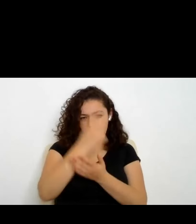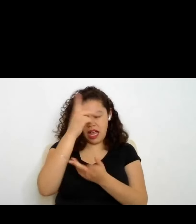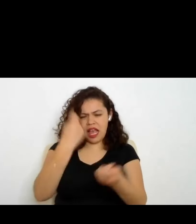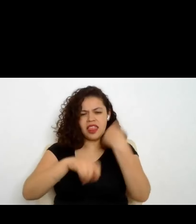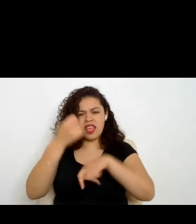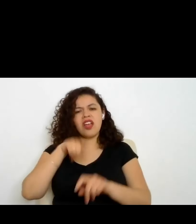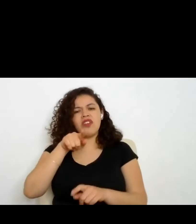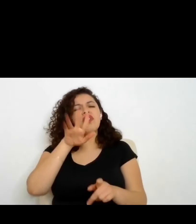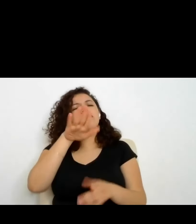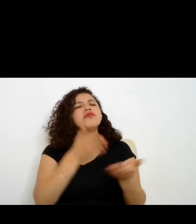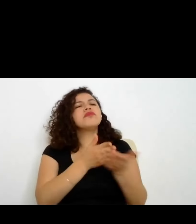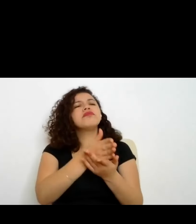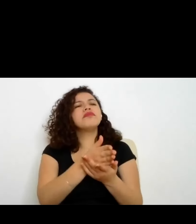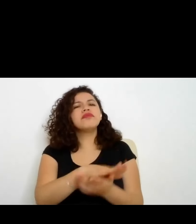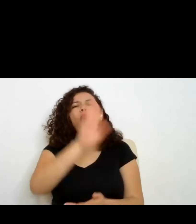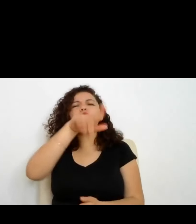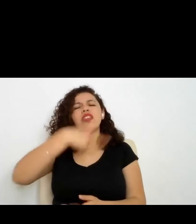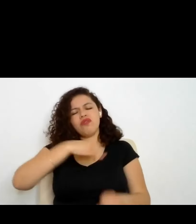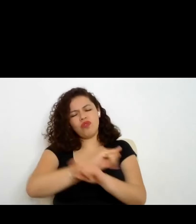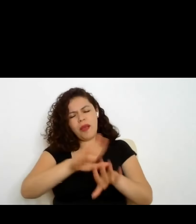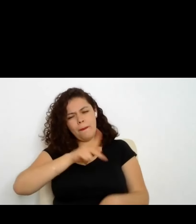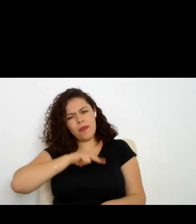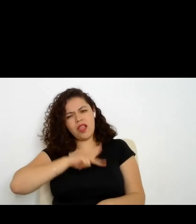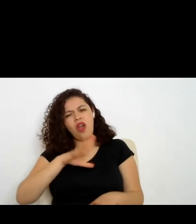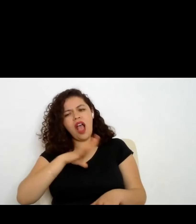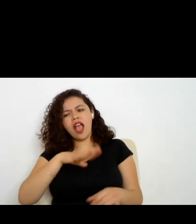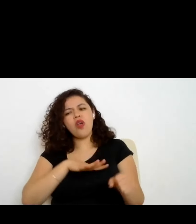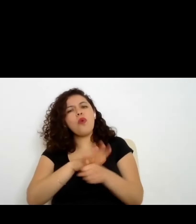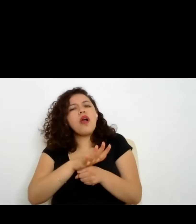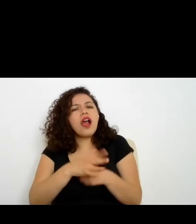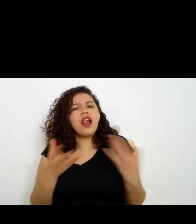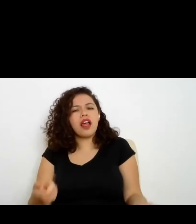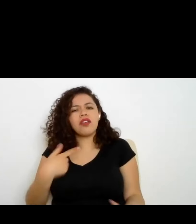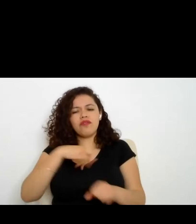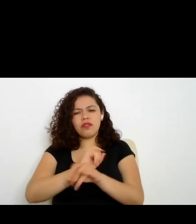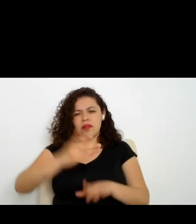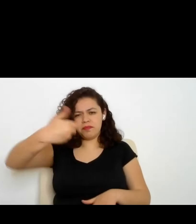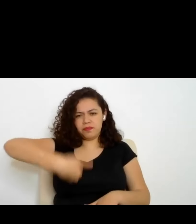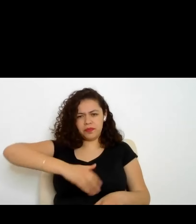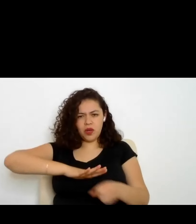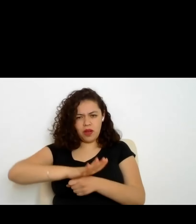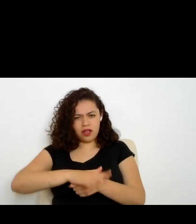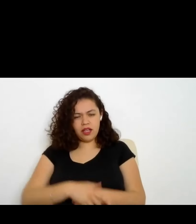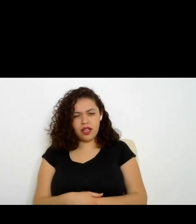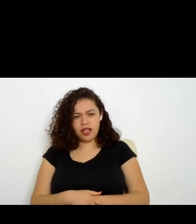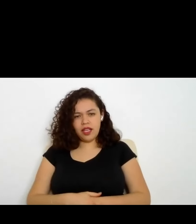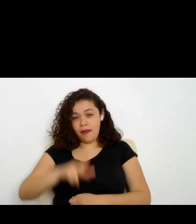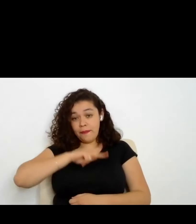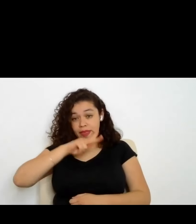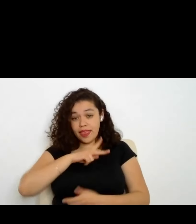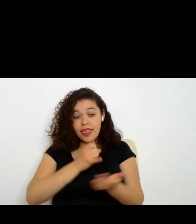en donde le diga, oye, ¿qué datos tienes míos o qué datos me solicitaste? Entonces, es el derecho que tengo